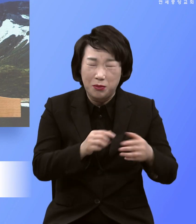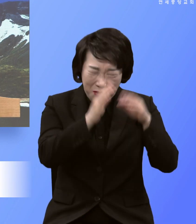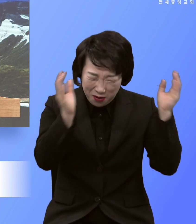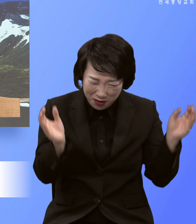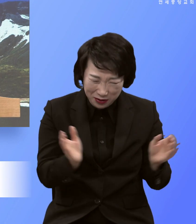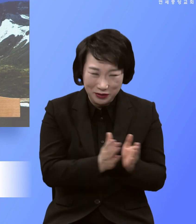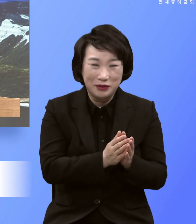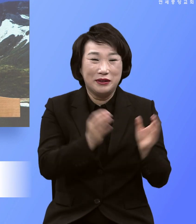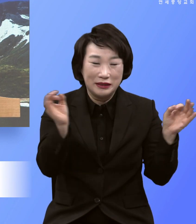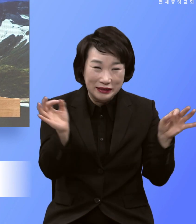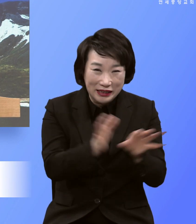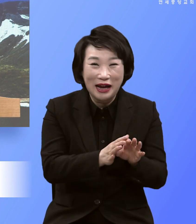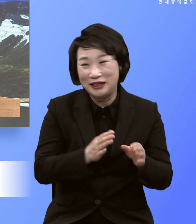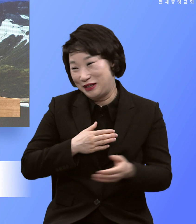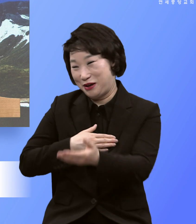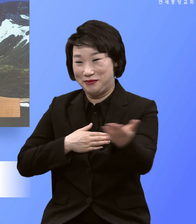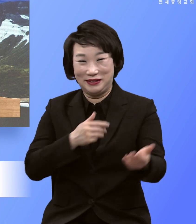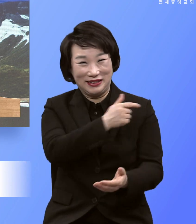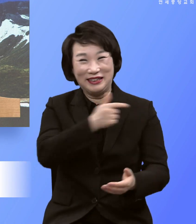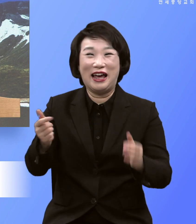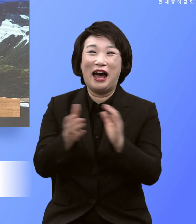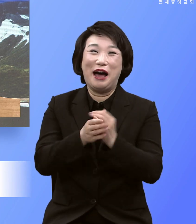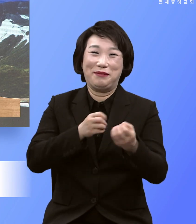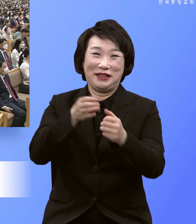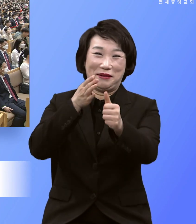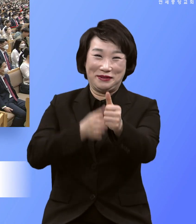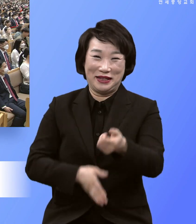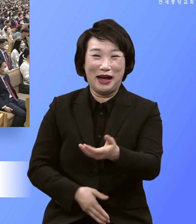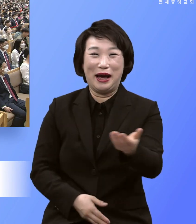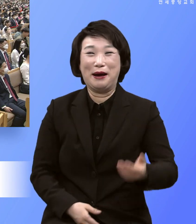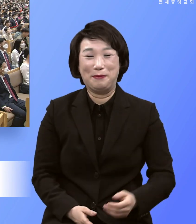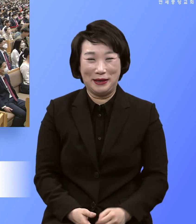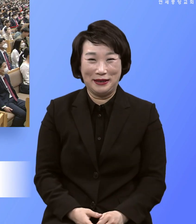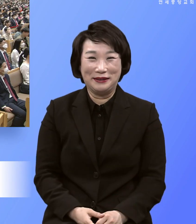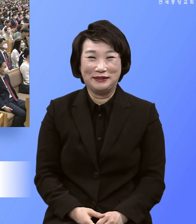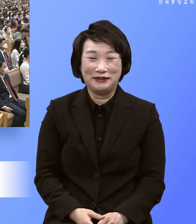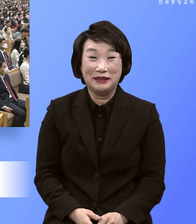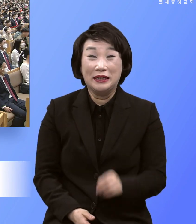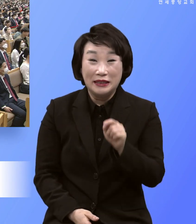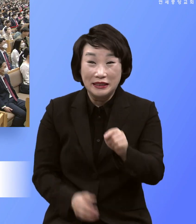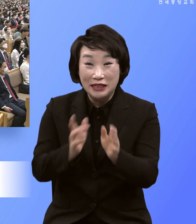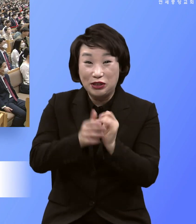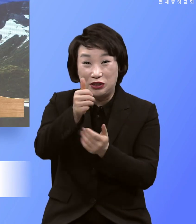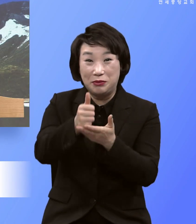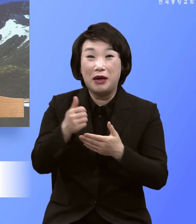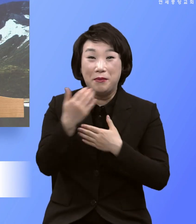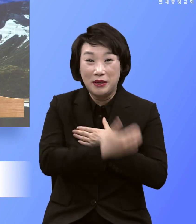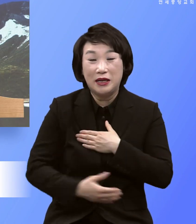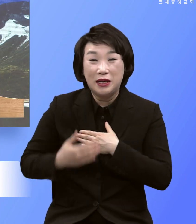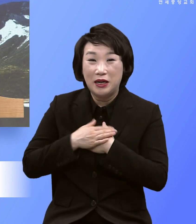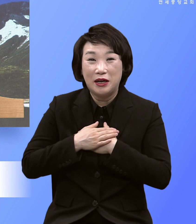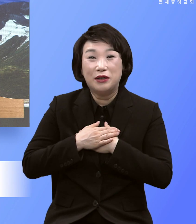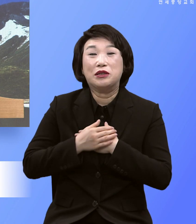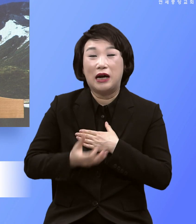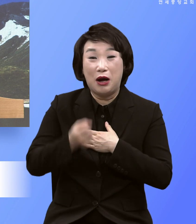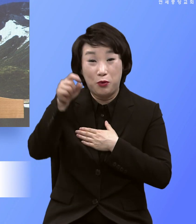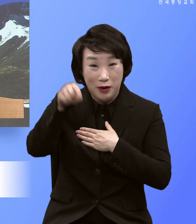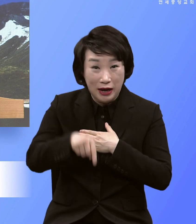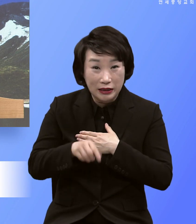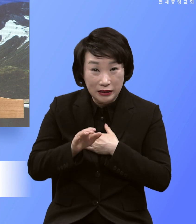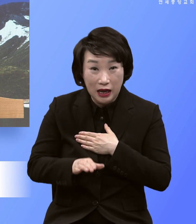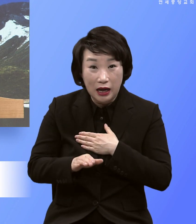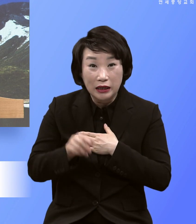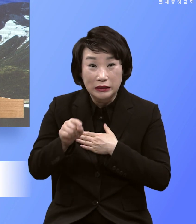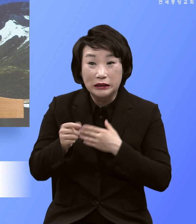온데간데 없이 사져버리는 사람 큰 소리로 아멘합시다. 그래서 예수님 왜 혈육을 입고 오셨느냐?